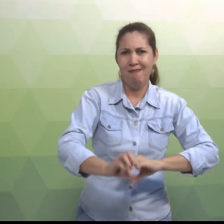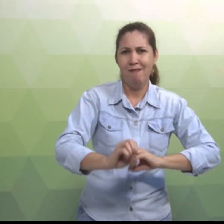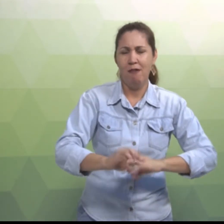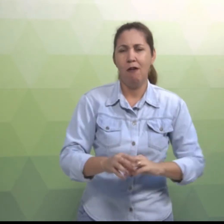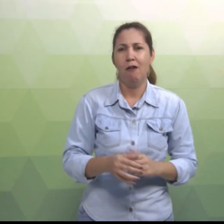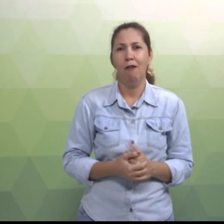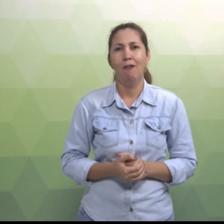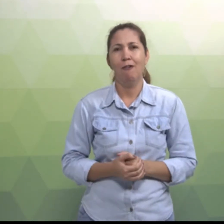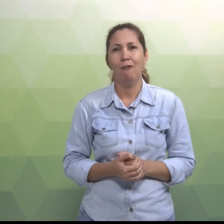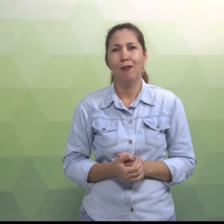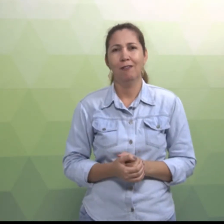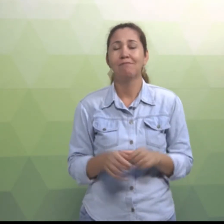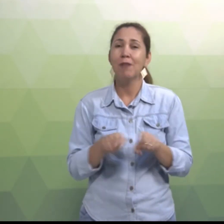ensino dessa língua.